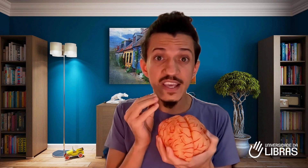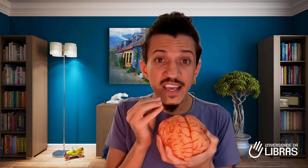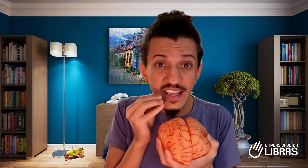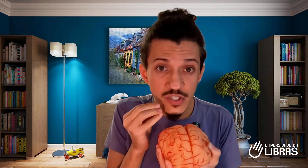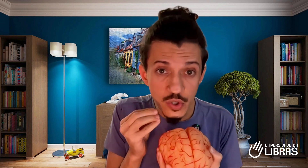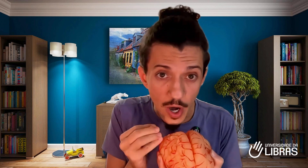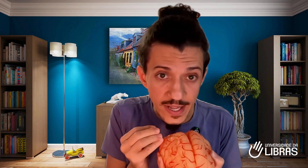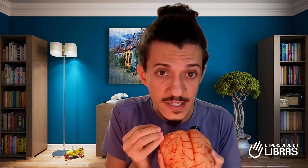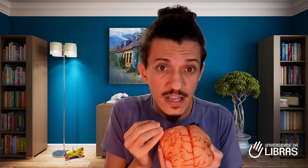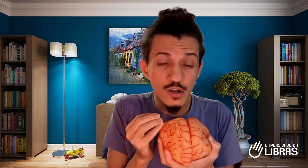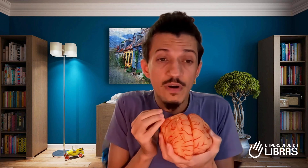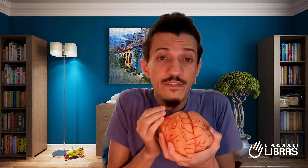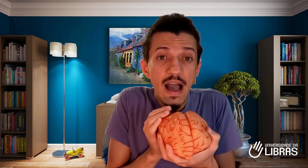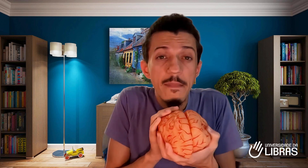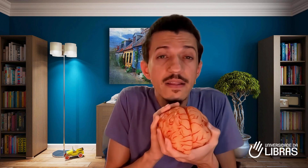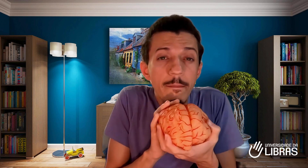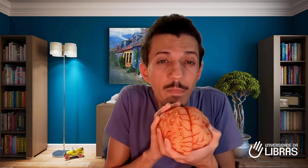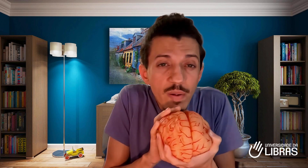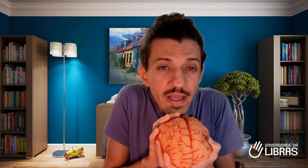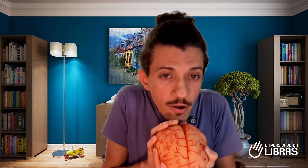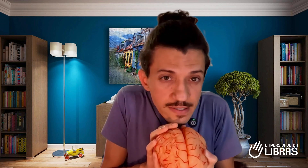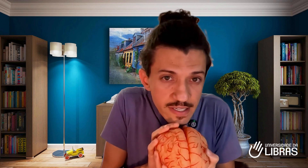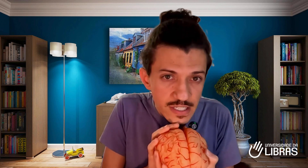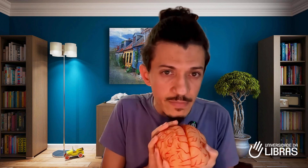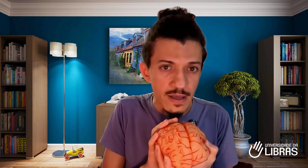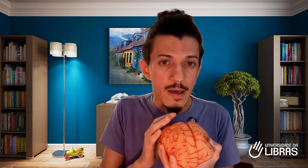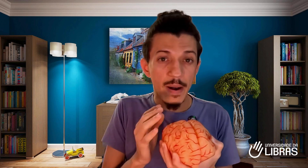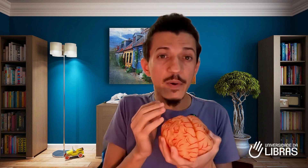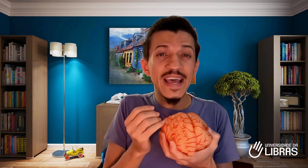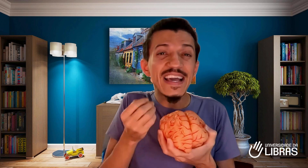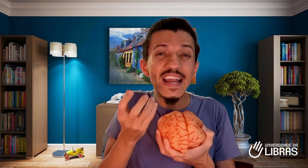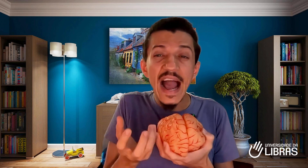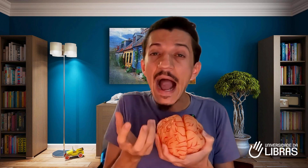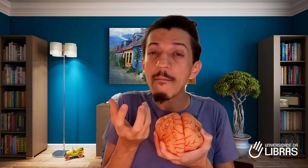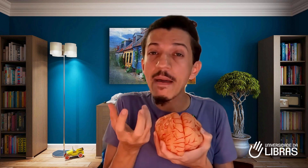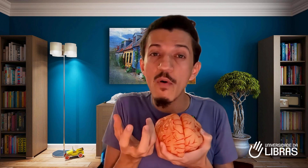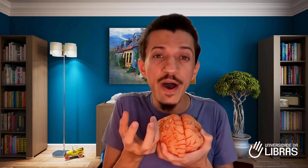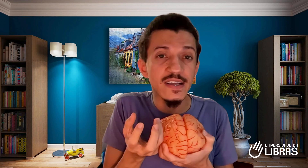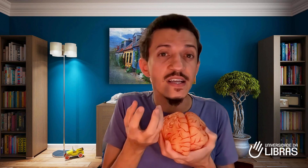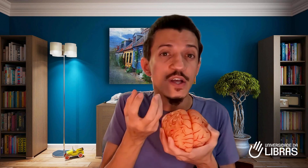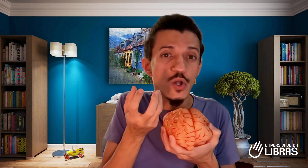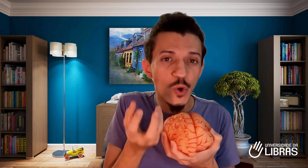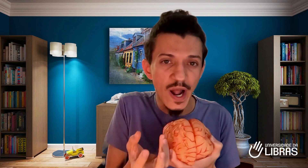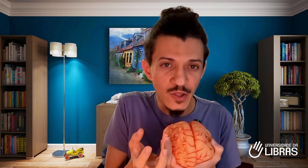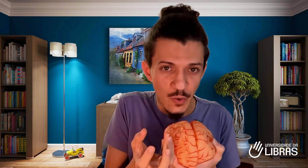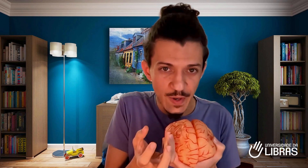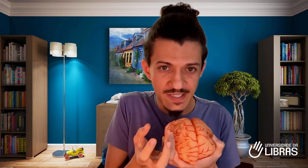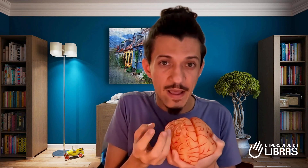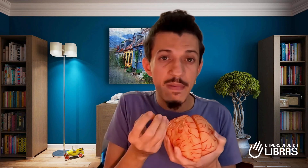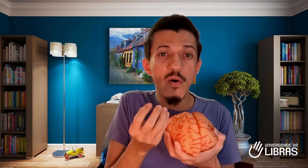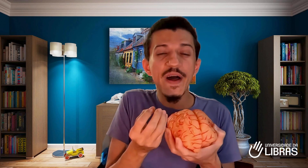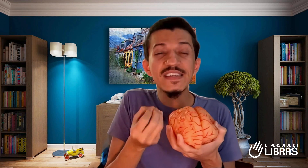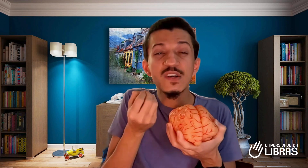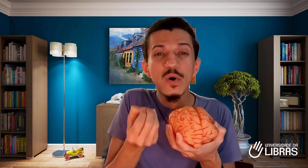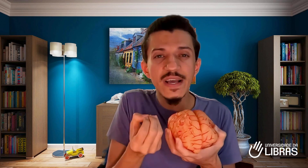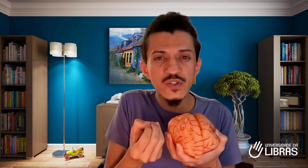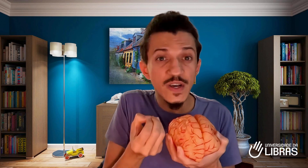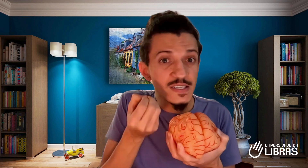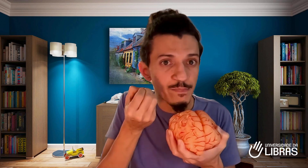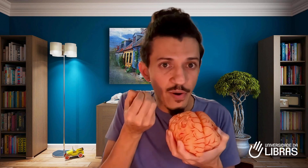histórias são uma ferramenta poderosíssima para poder criar memórias duradouras, memórias e conexões